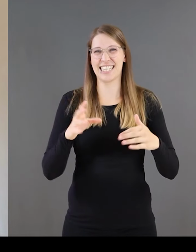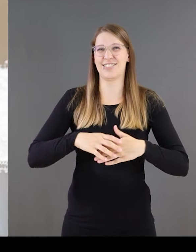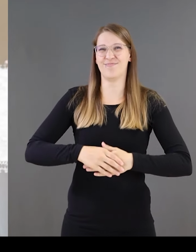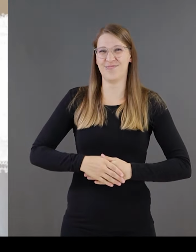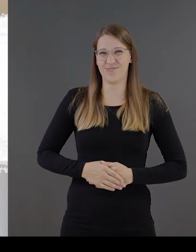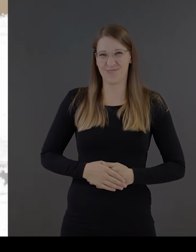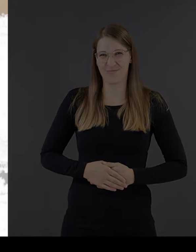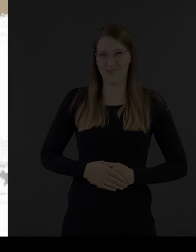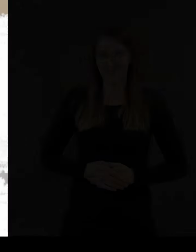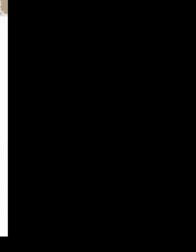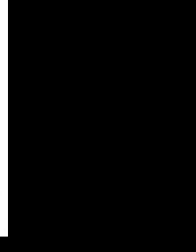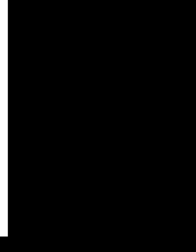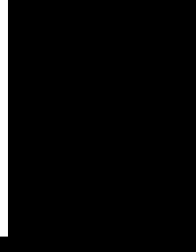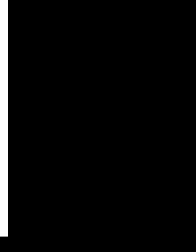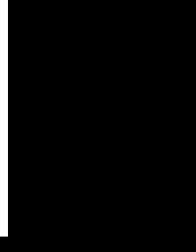Wiedersehen.